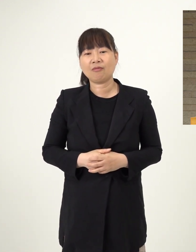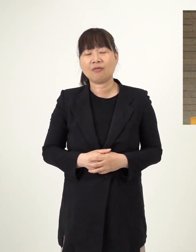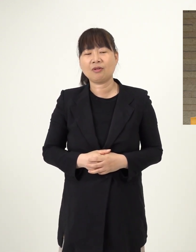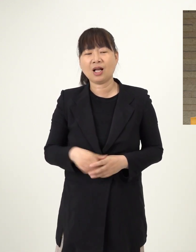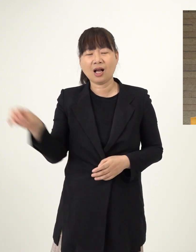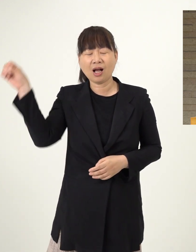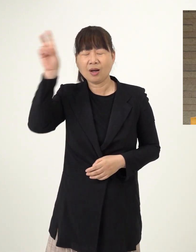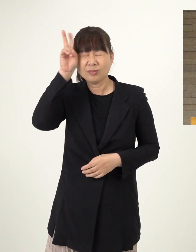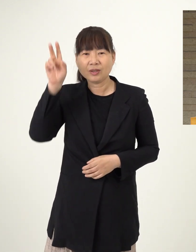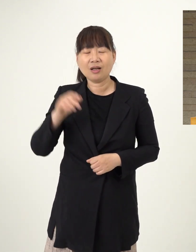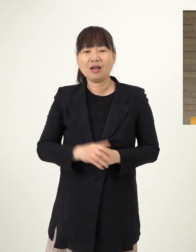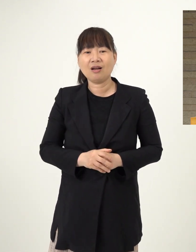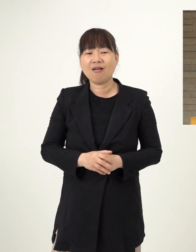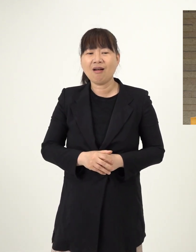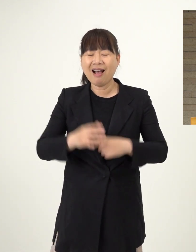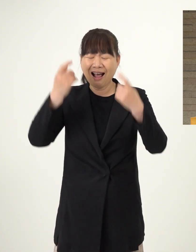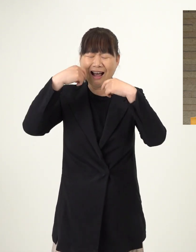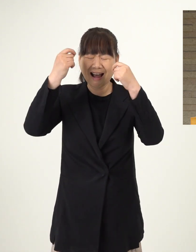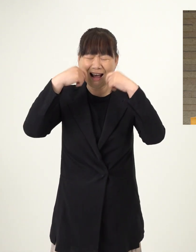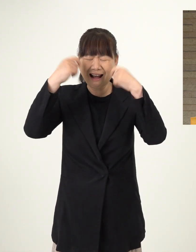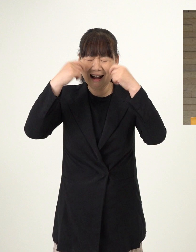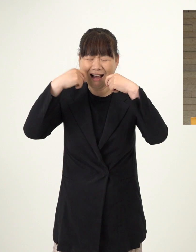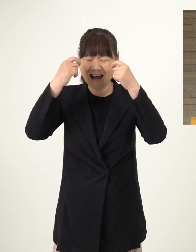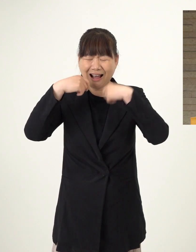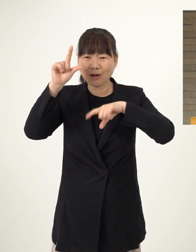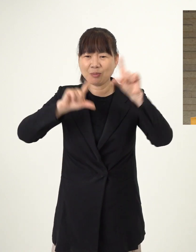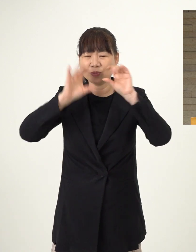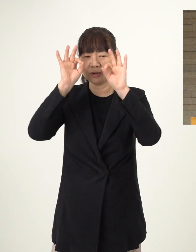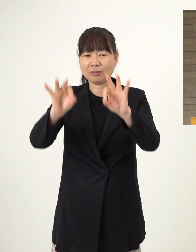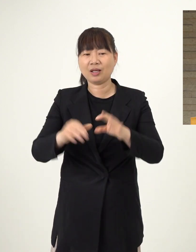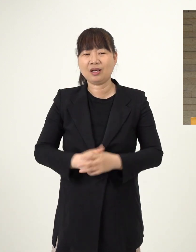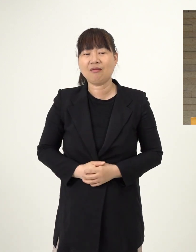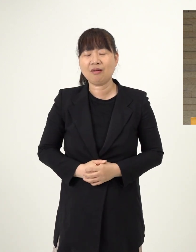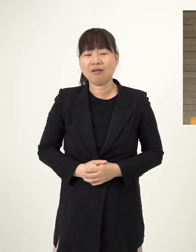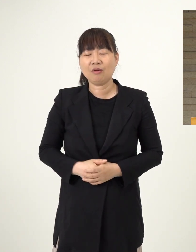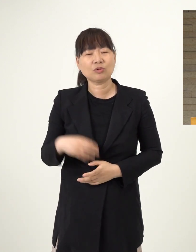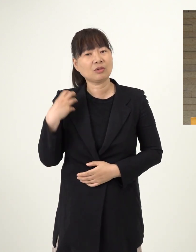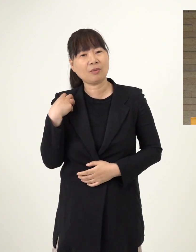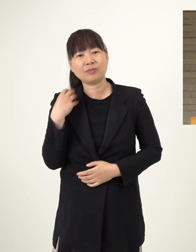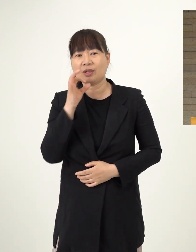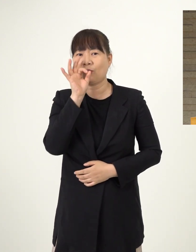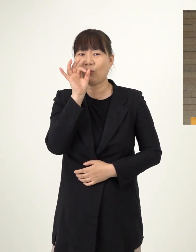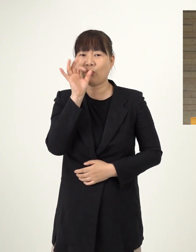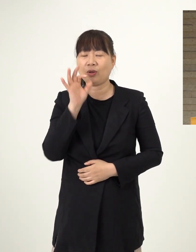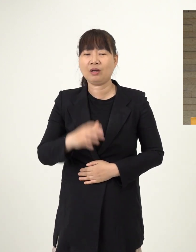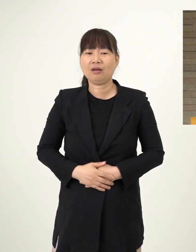주체할 수 없이 폭풍 눈물을 흘리는 거예요. 이게 막 감당이 안 될 정도로.